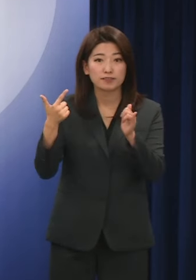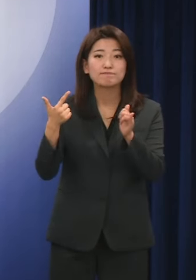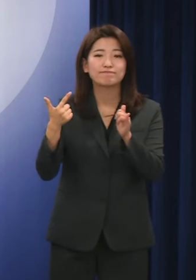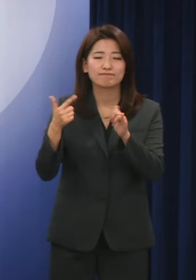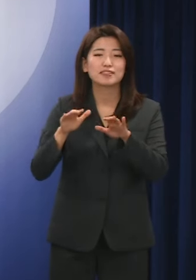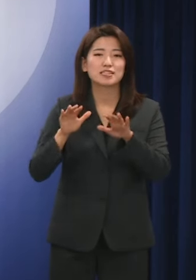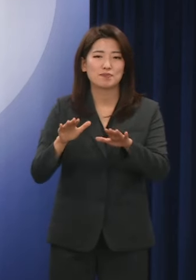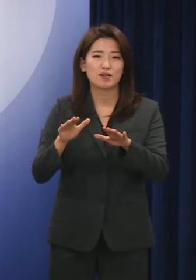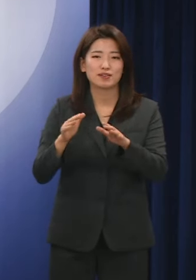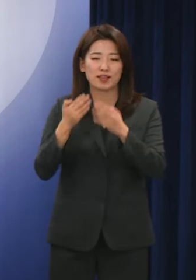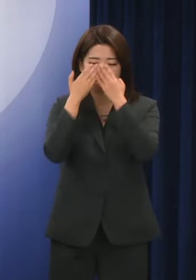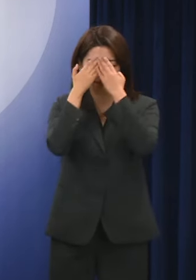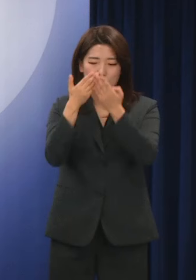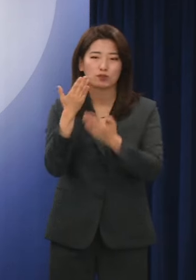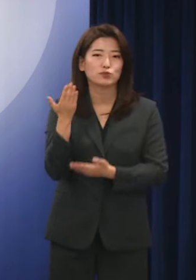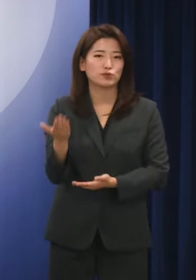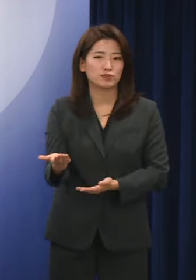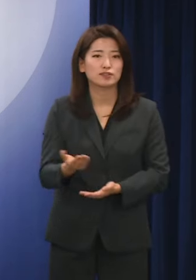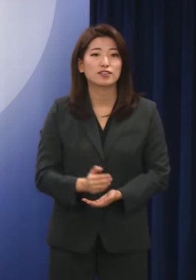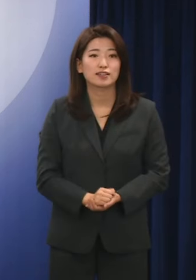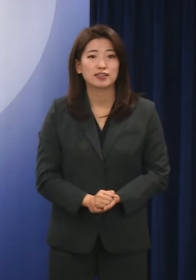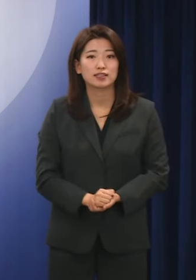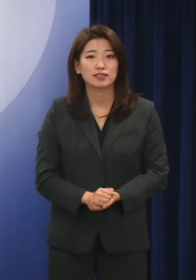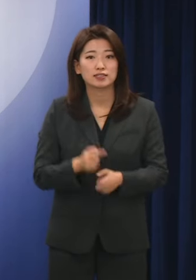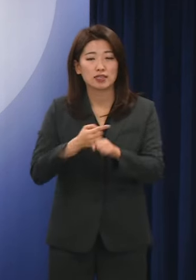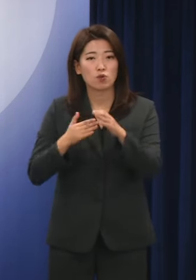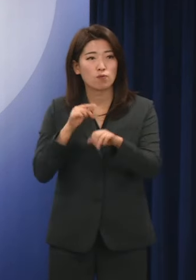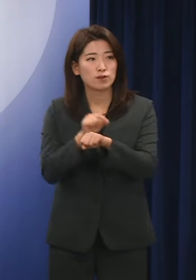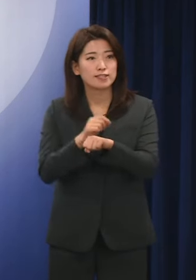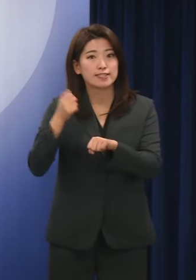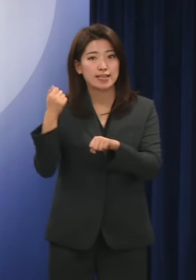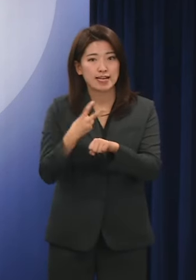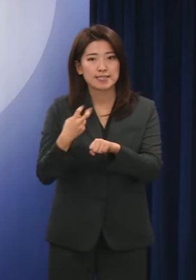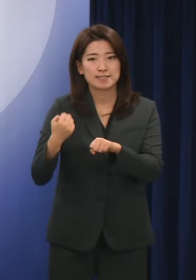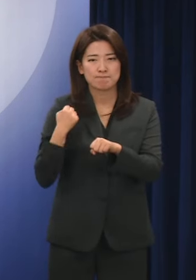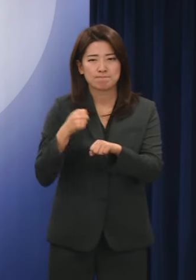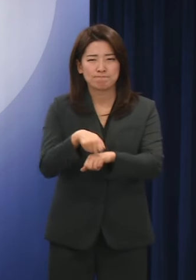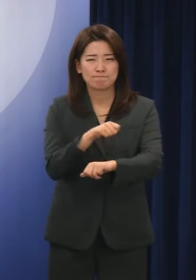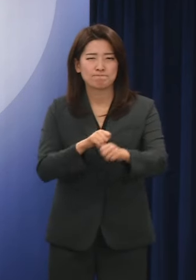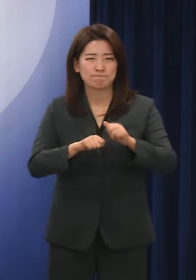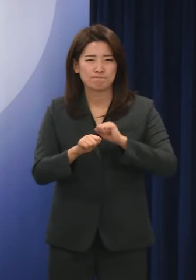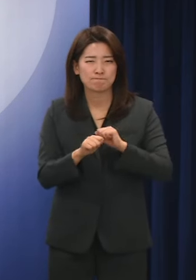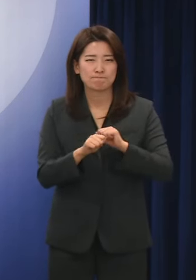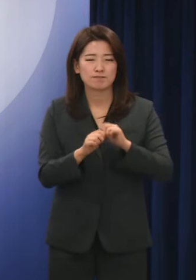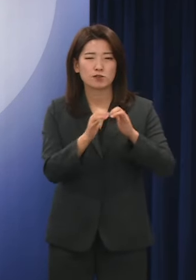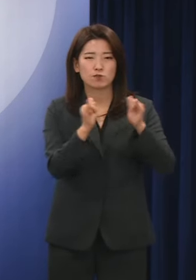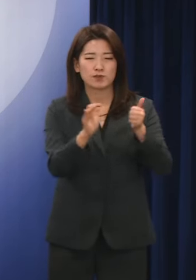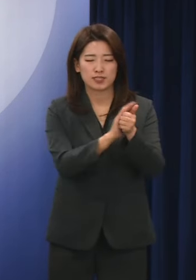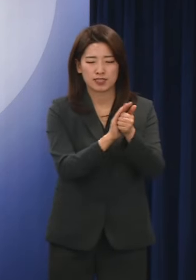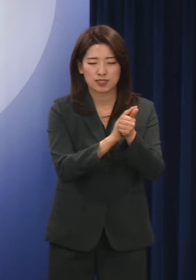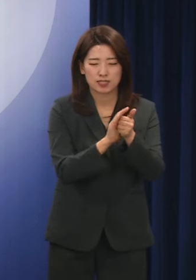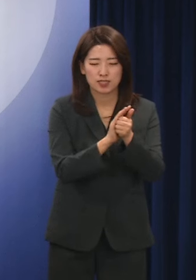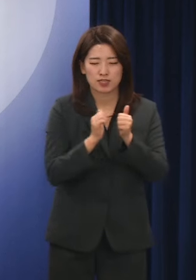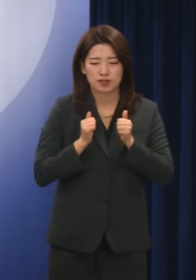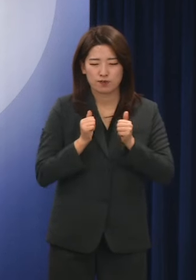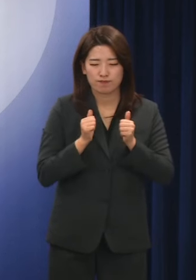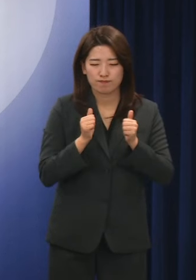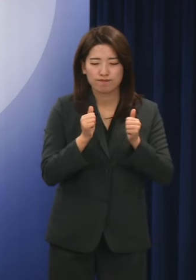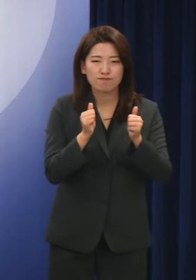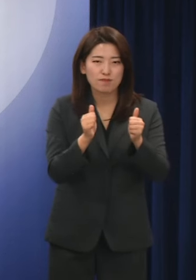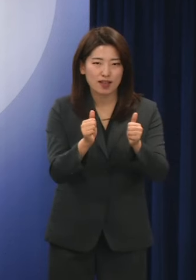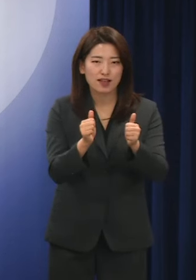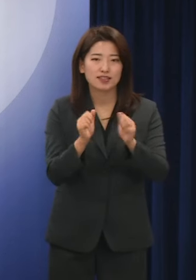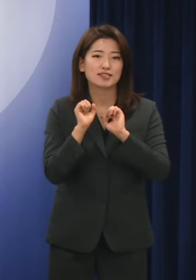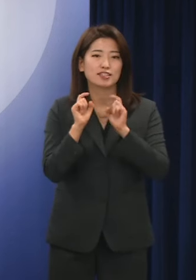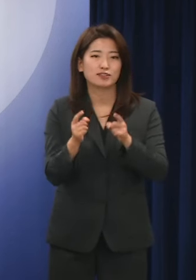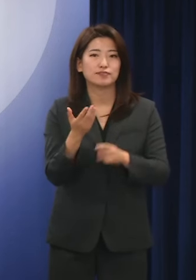대상에 포함하여 공무원들이 심기 일전하여 성실하고 적극적으로 공무에 매진할 수 있는